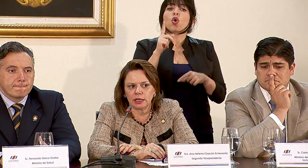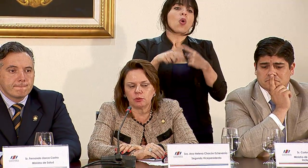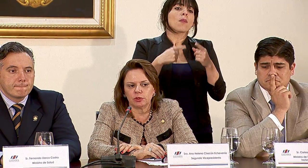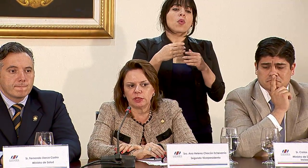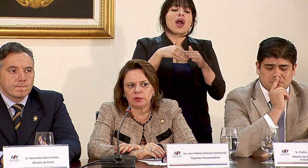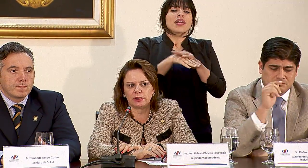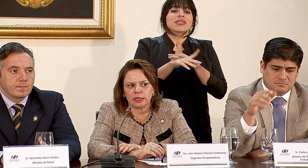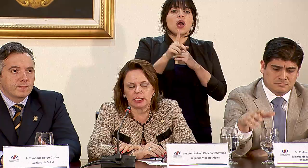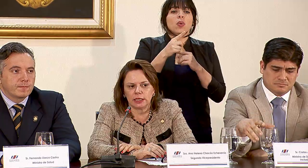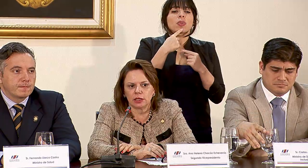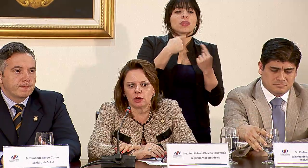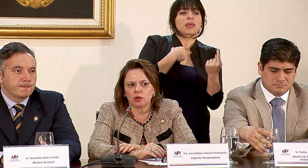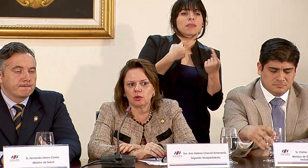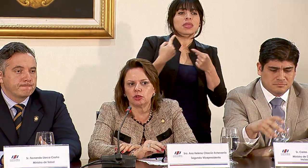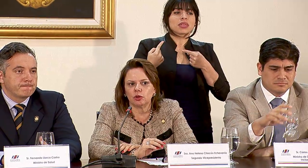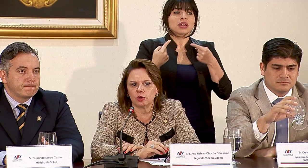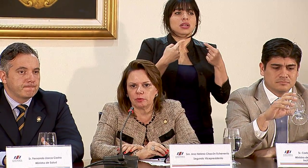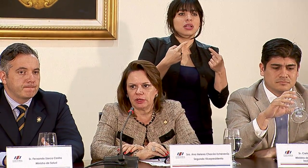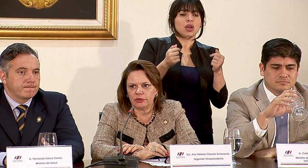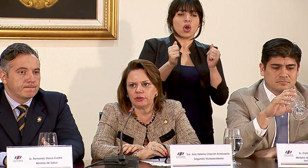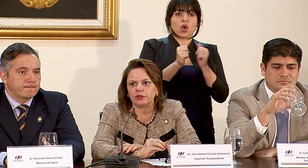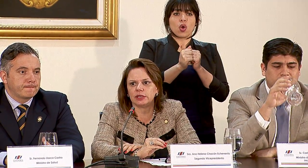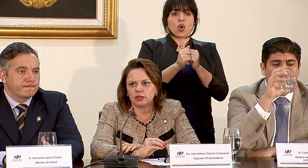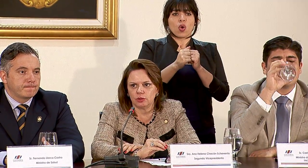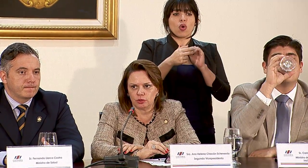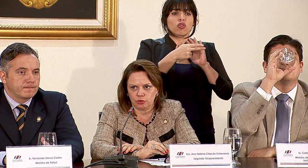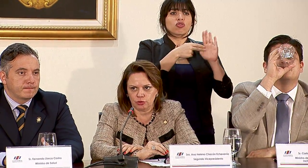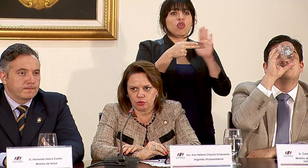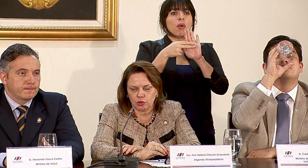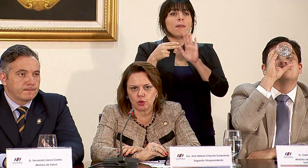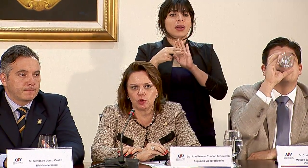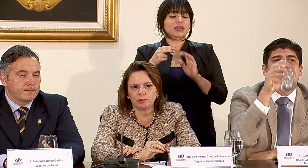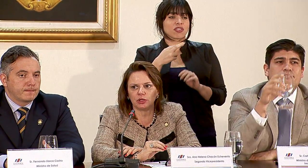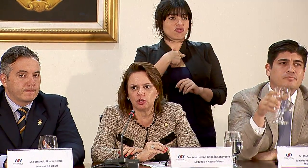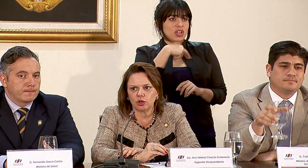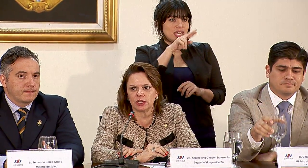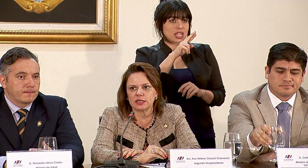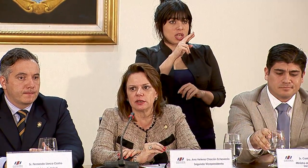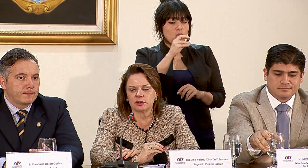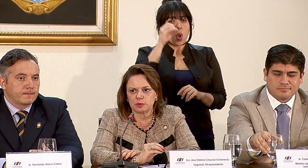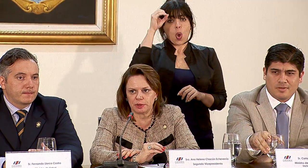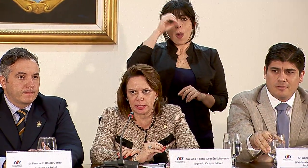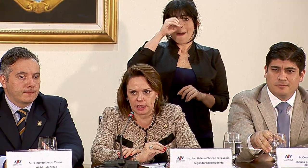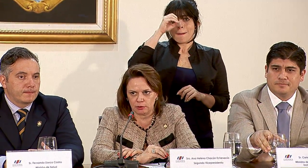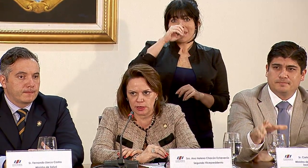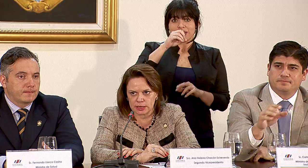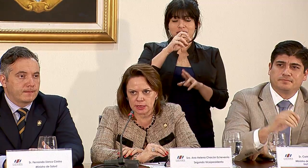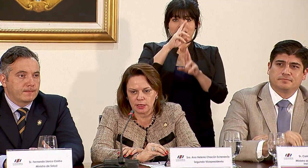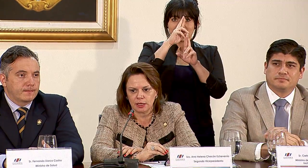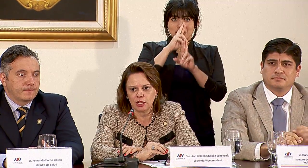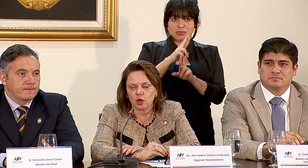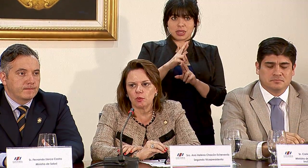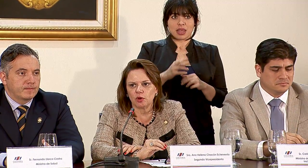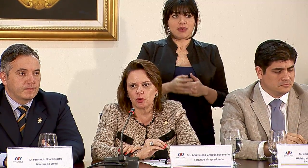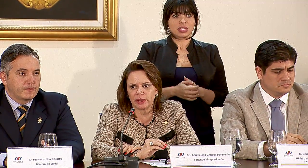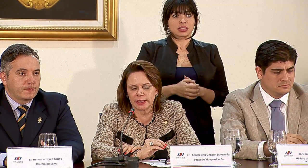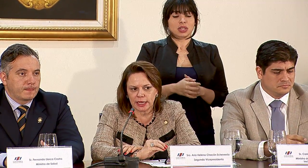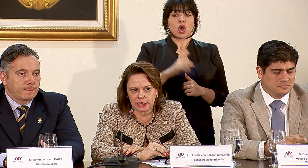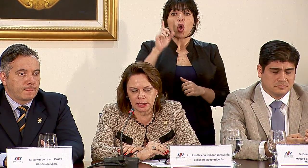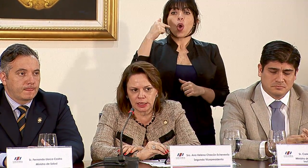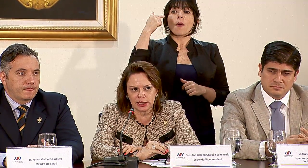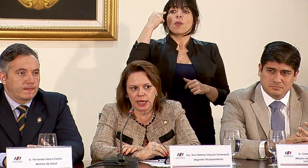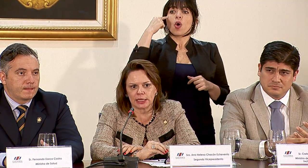a entrar en un dime y diré con dogmas religiosos con opiniones respetables como